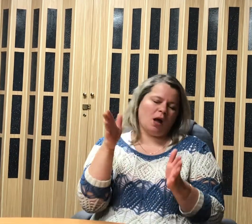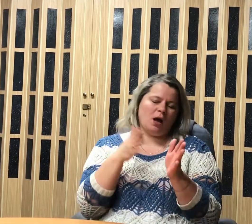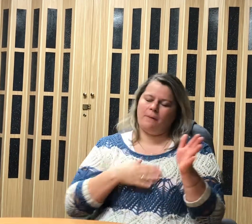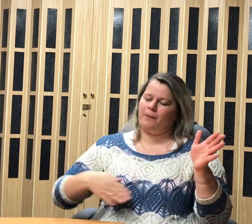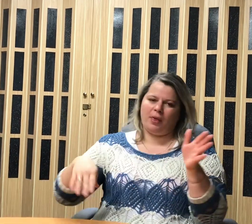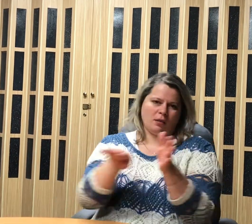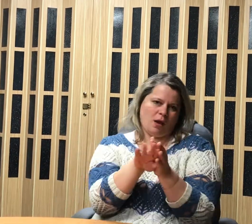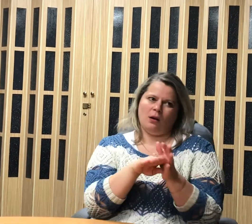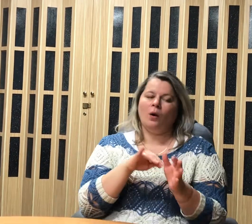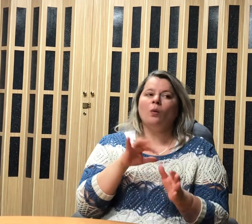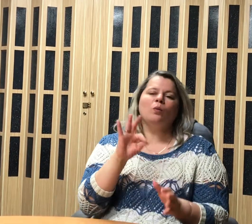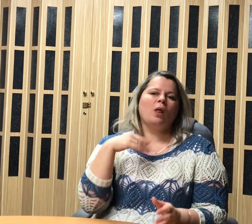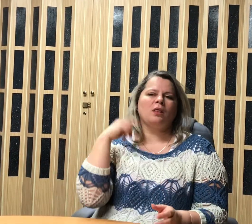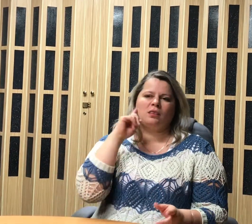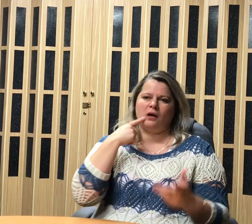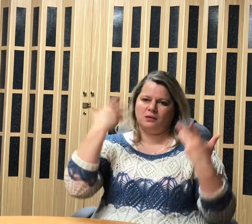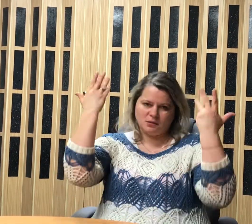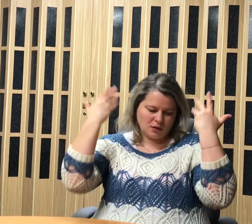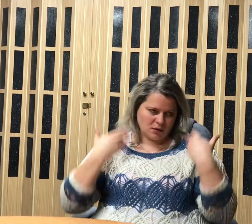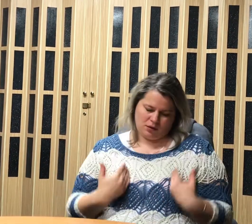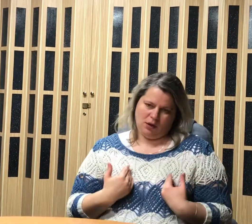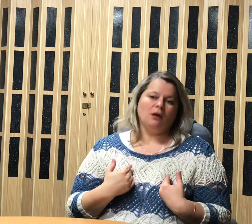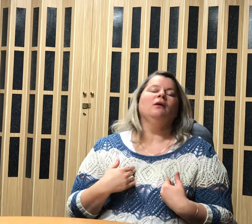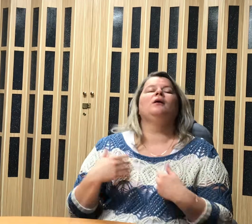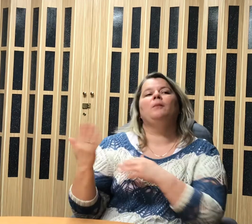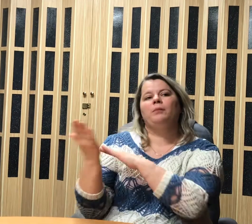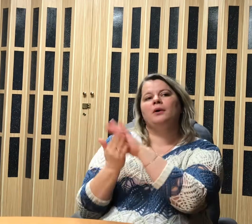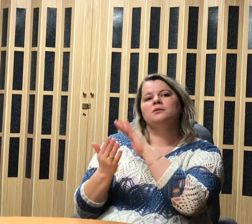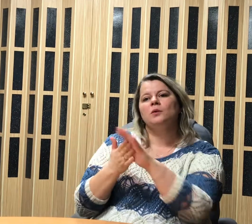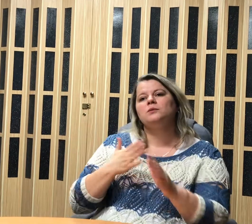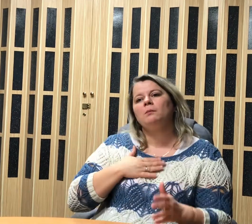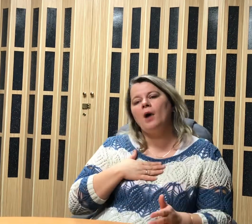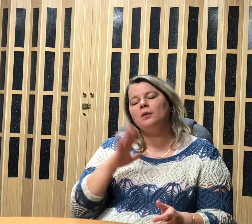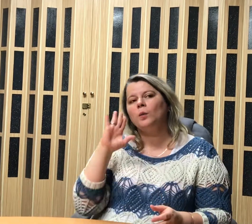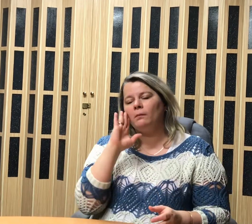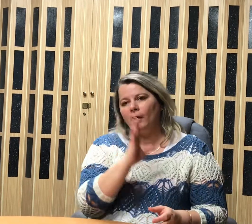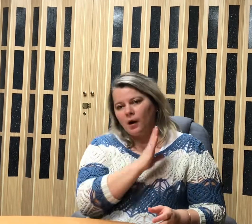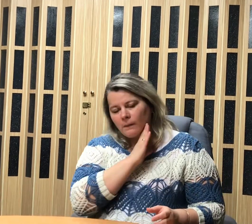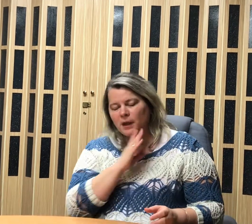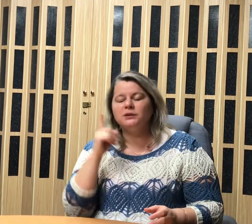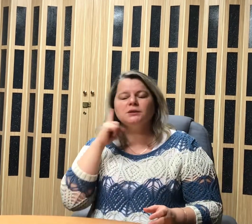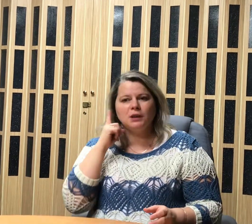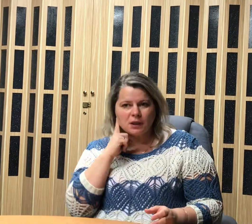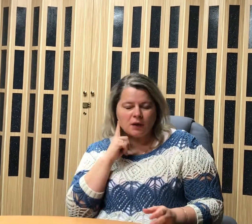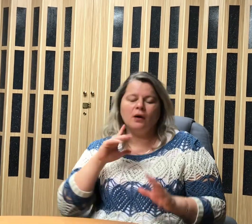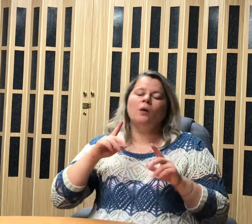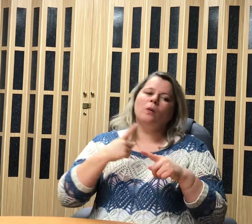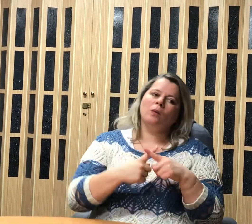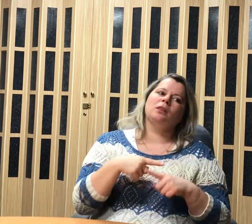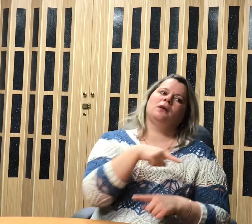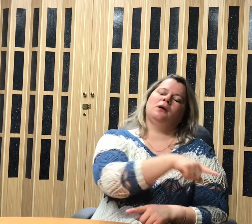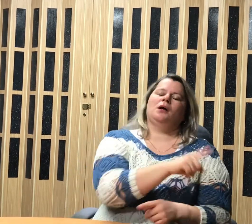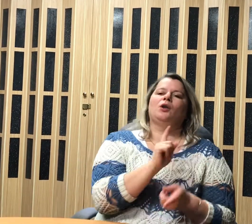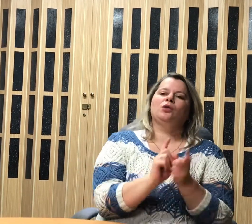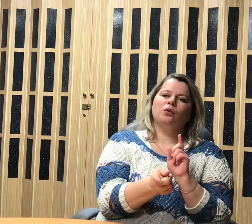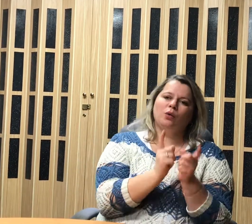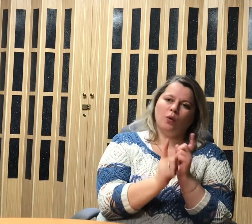sapulces. Es, diemžēl, nevaru piedalīties, jo es esmu nedzirdīga, tāpēc es aicinu, lai piedalās mana mamma.